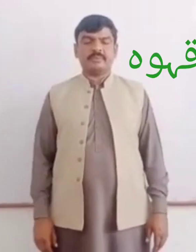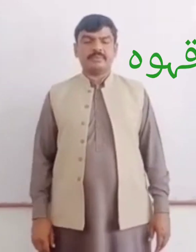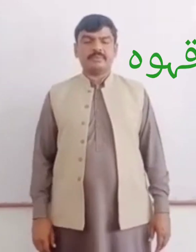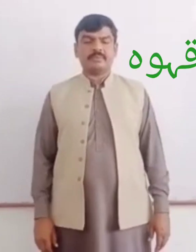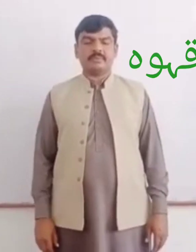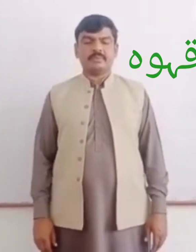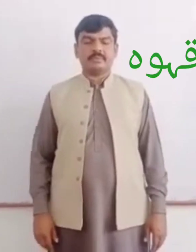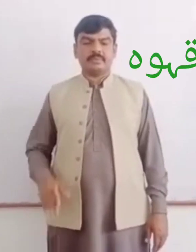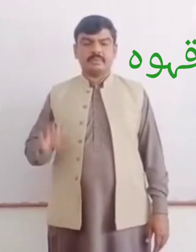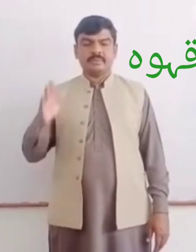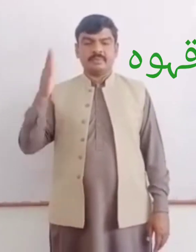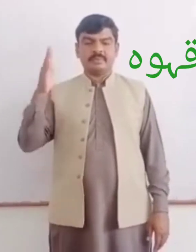कहवा,